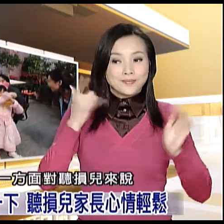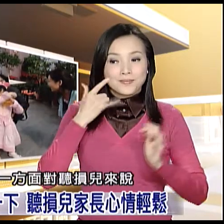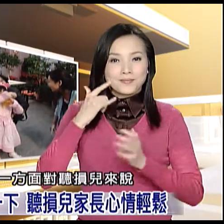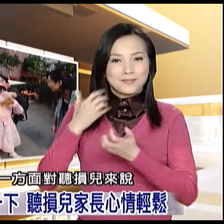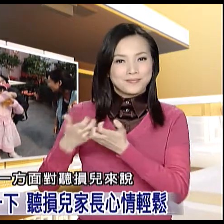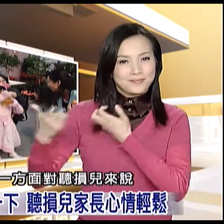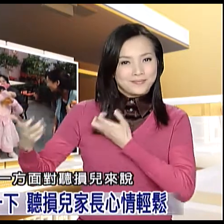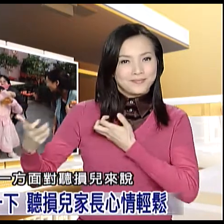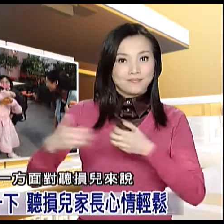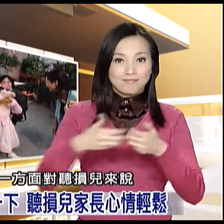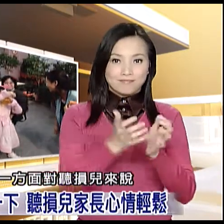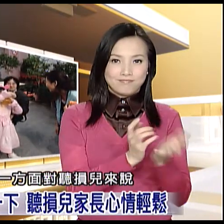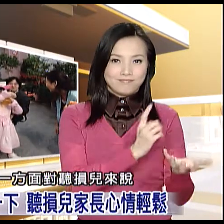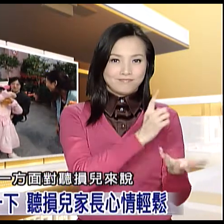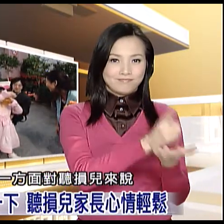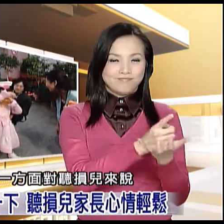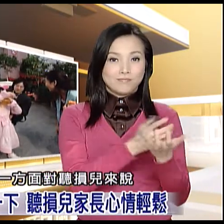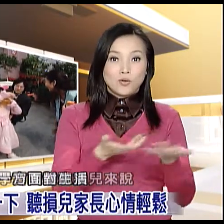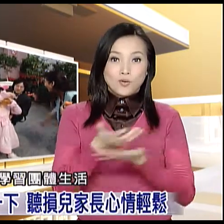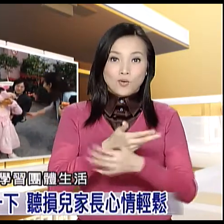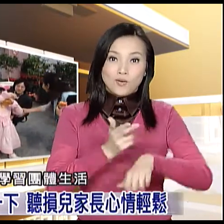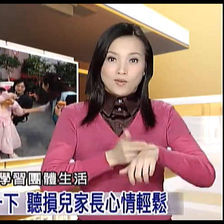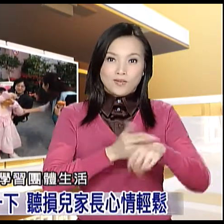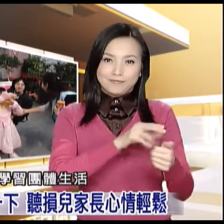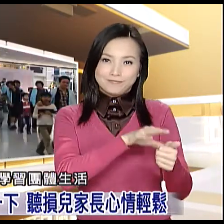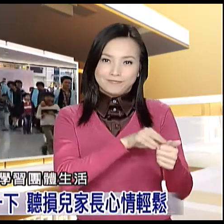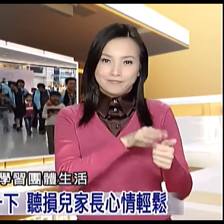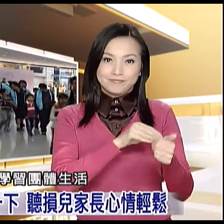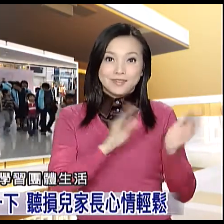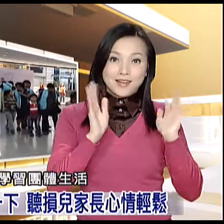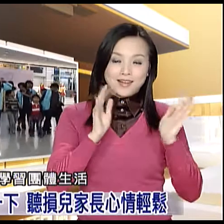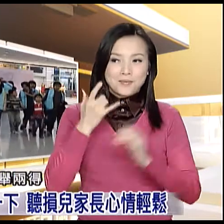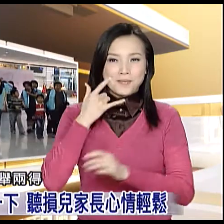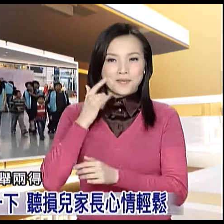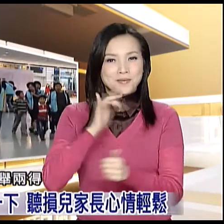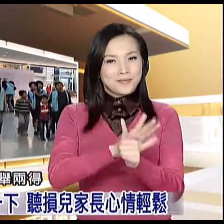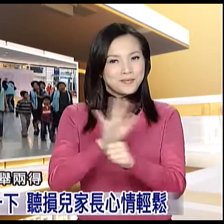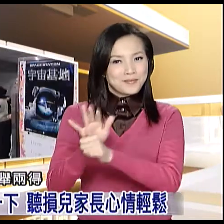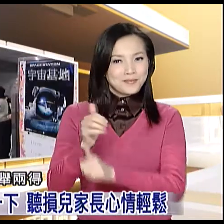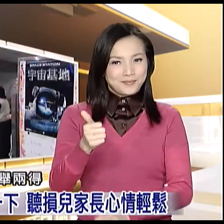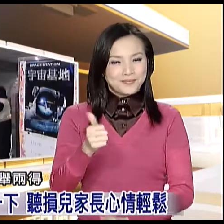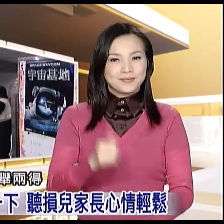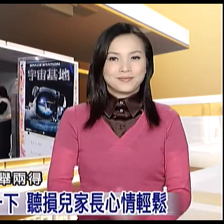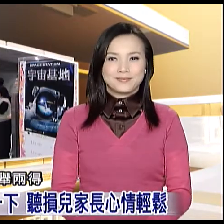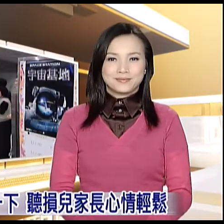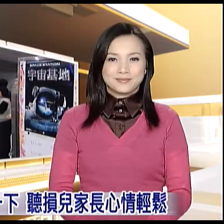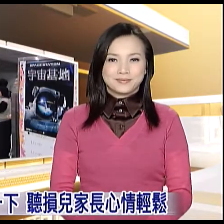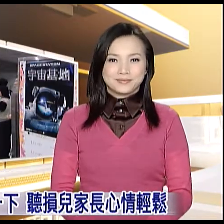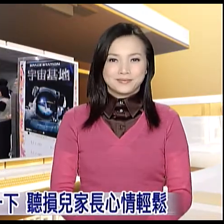另外一方面，对听损儿来说，也可以学习团体生活，真是一举两得。